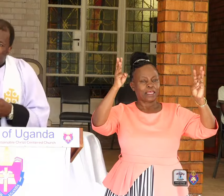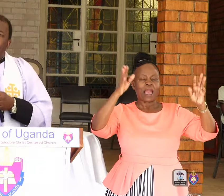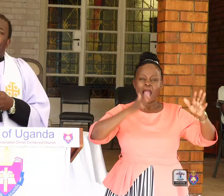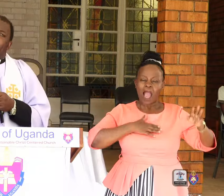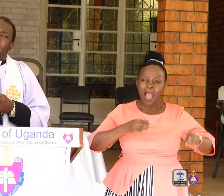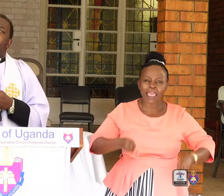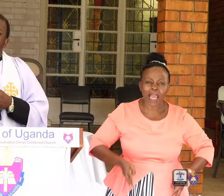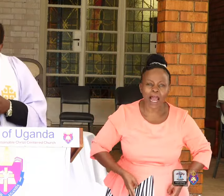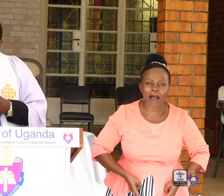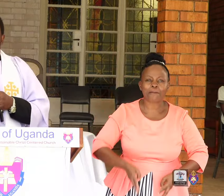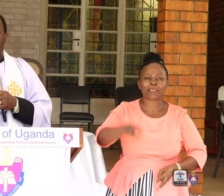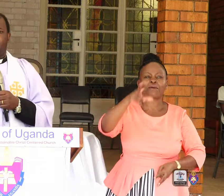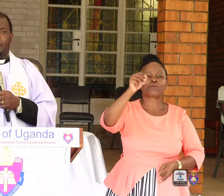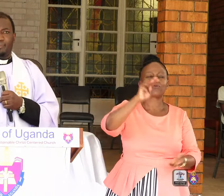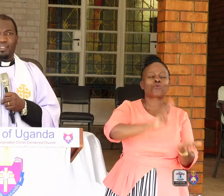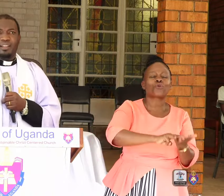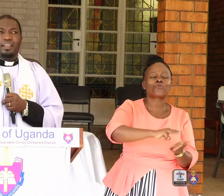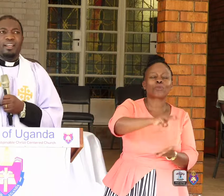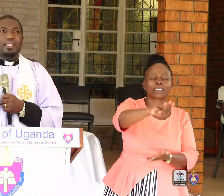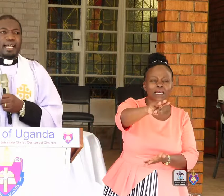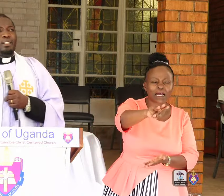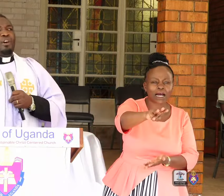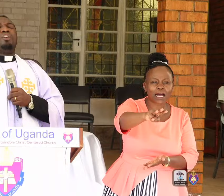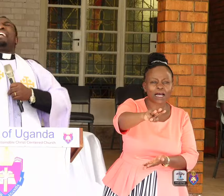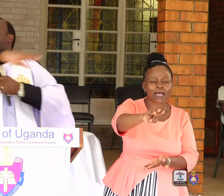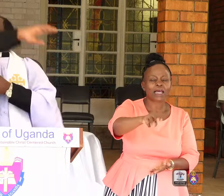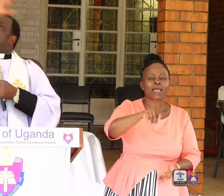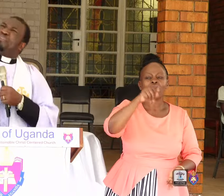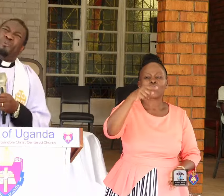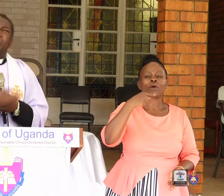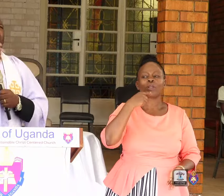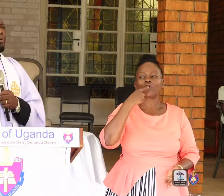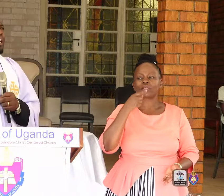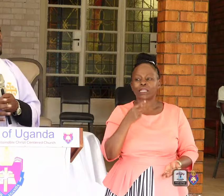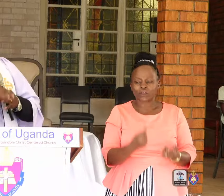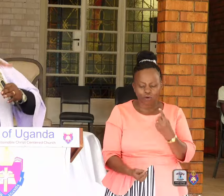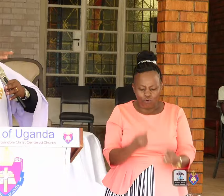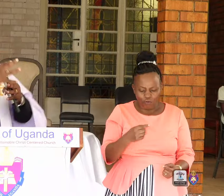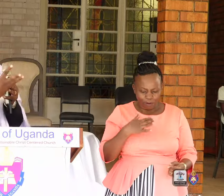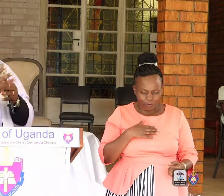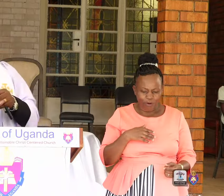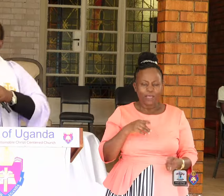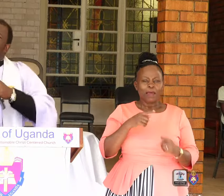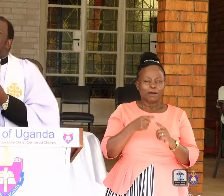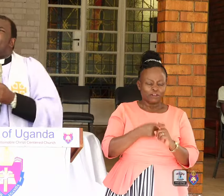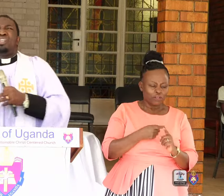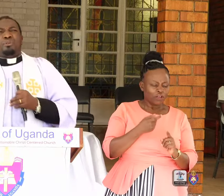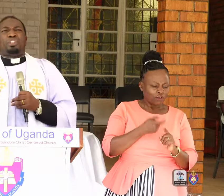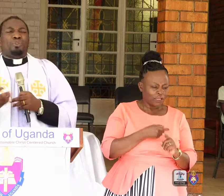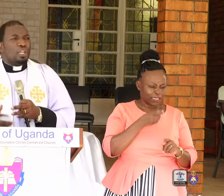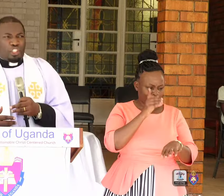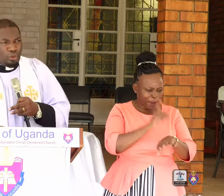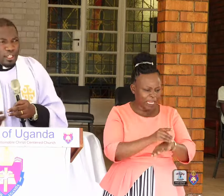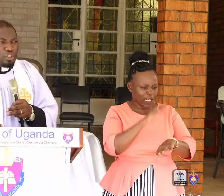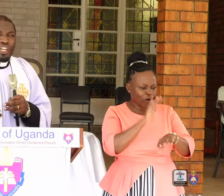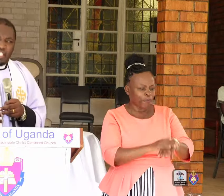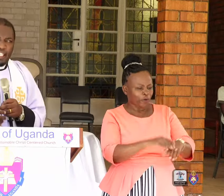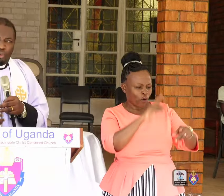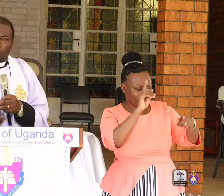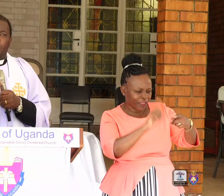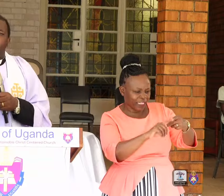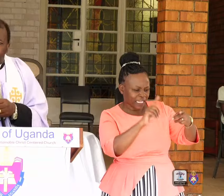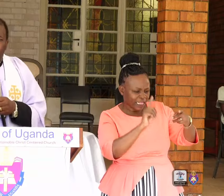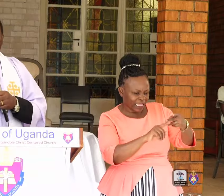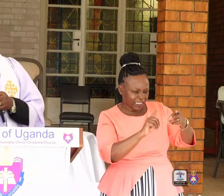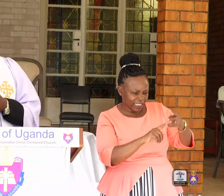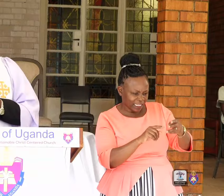nze kkubo erigenda e Masaka. Kati gwe n'otandika ofumba ebibyo n'agamba naye okusinzira ku kino ne ku kino ne ku kino kino nakyo